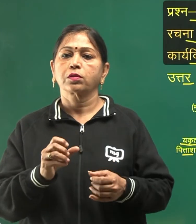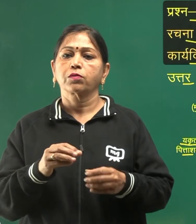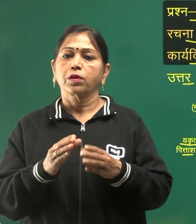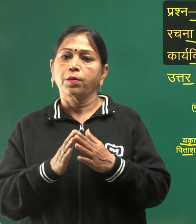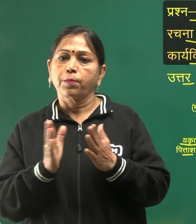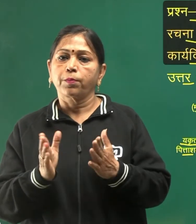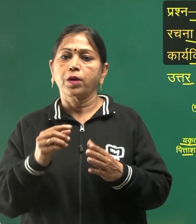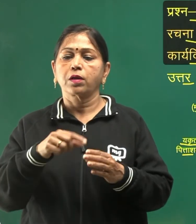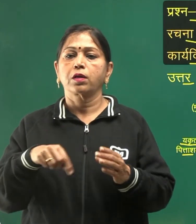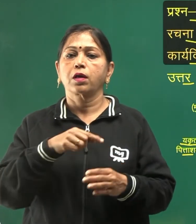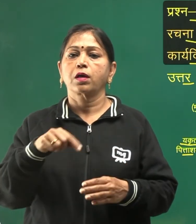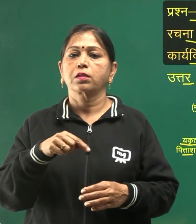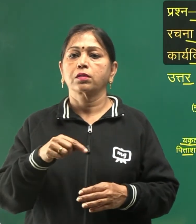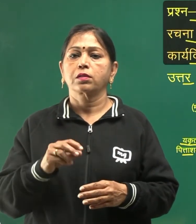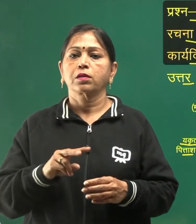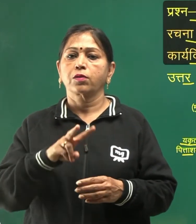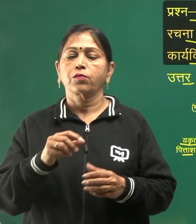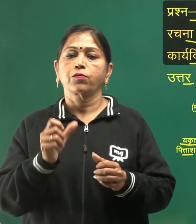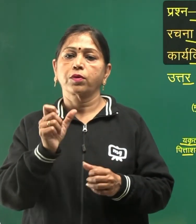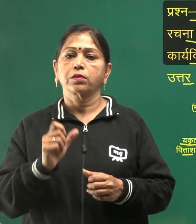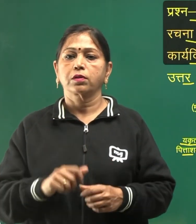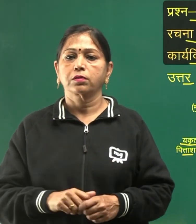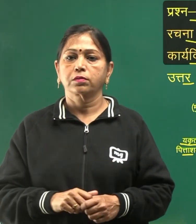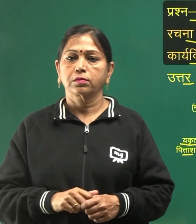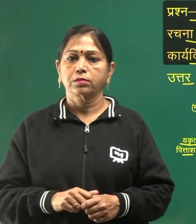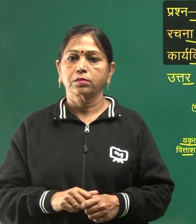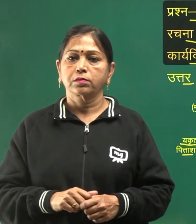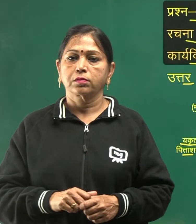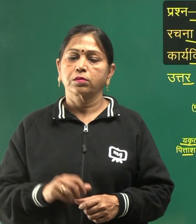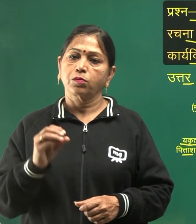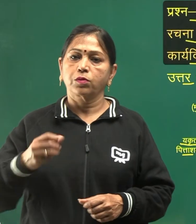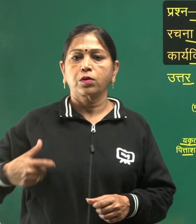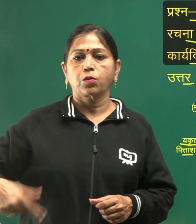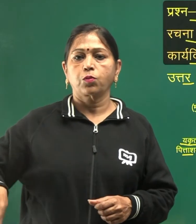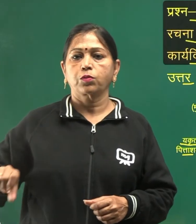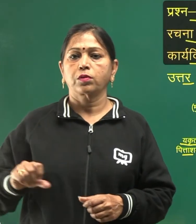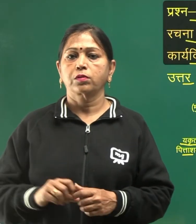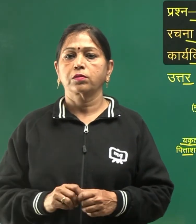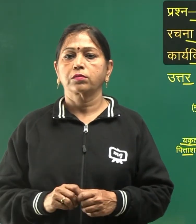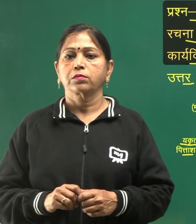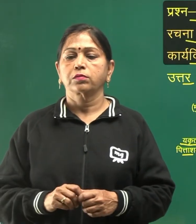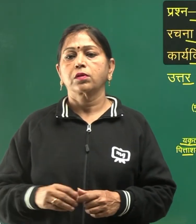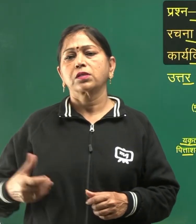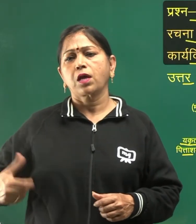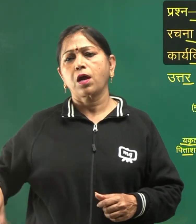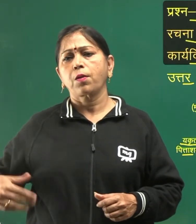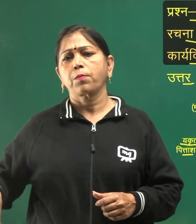आंत, बृहद्रांत और फिर गुदाद्वार, जहाँ से अपशिष्ट